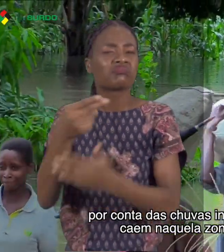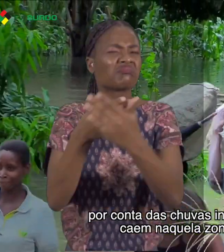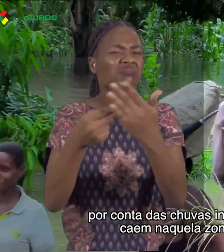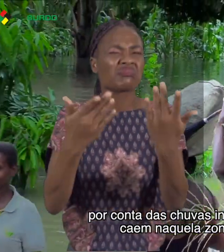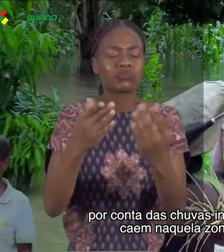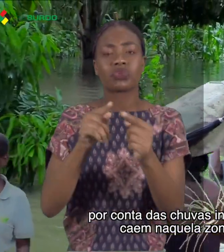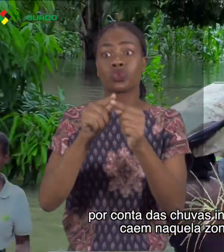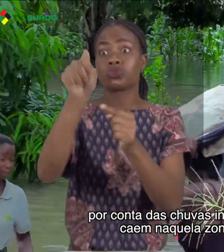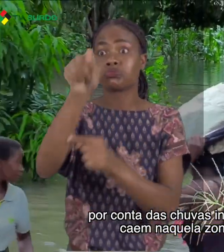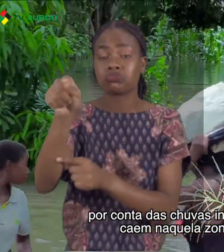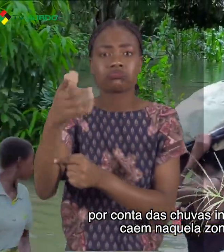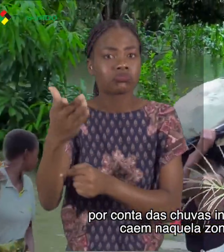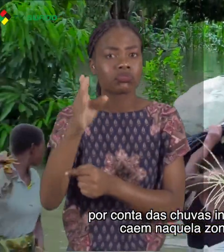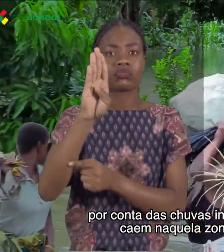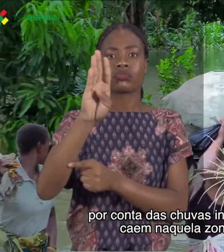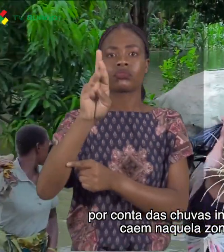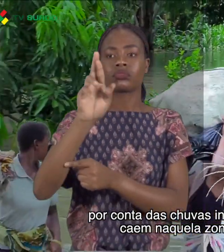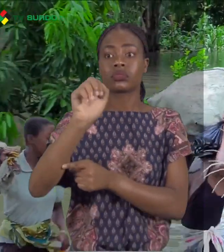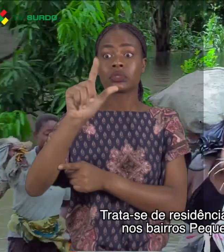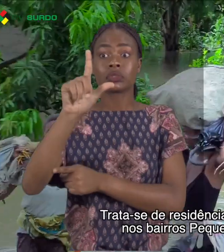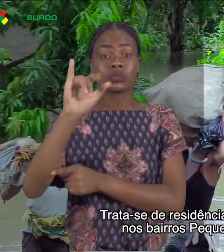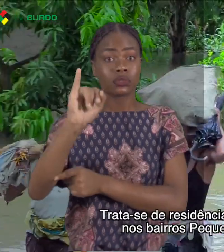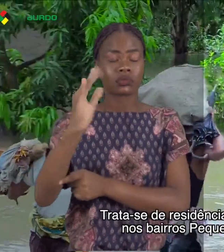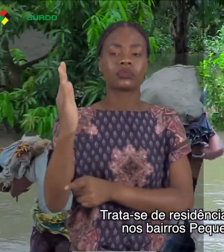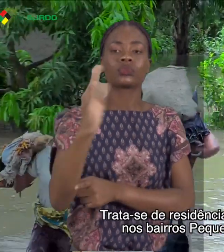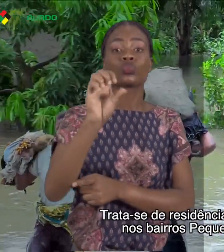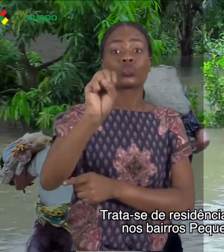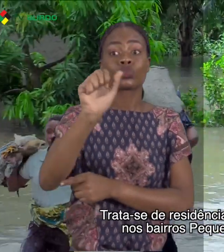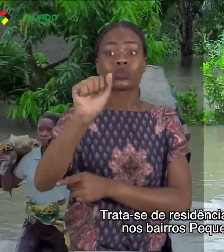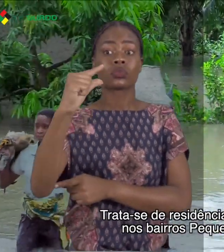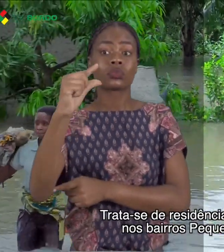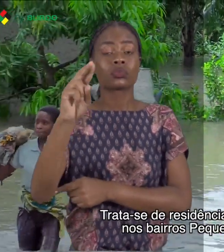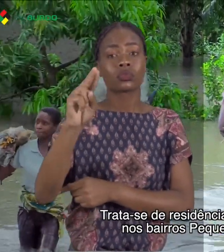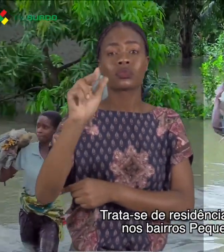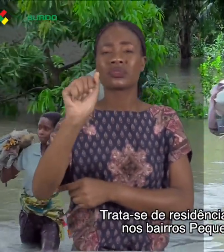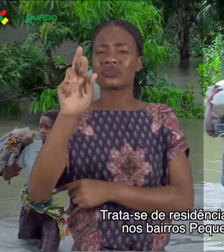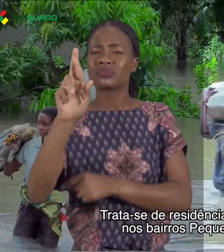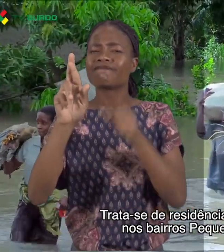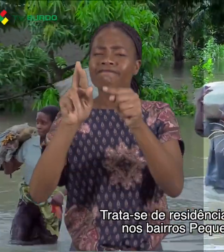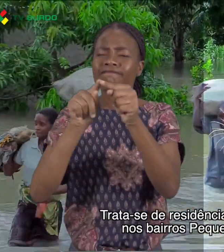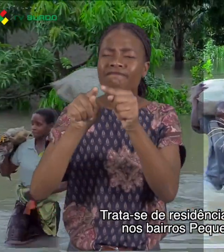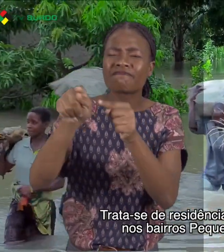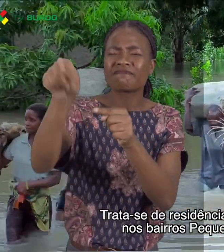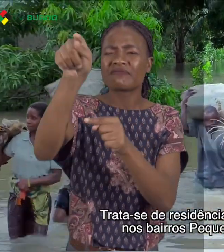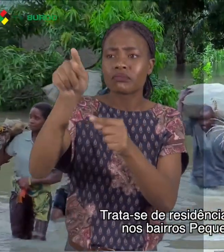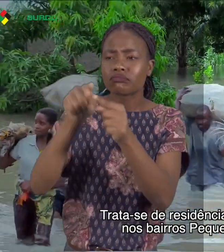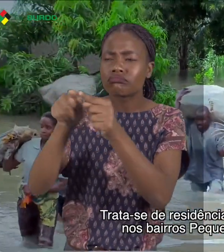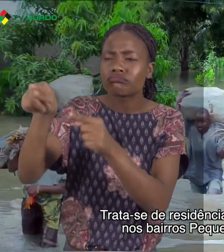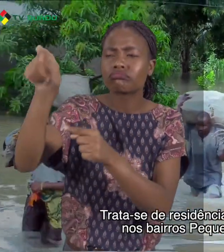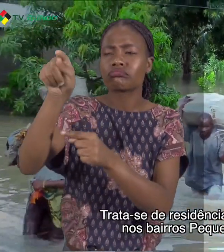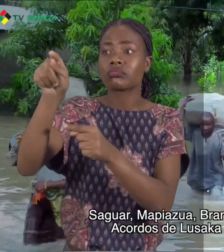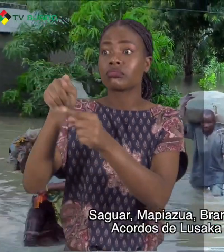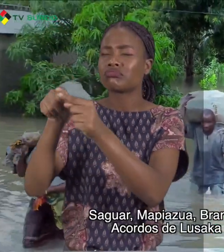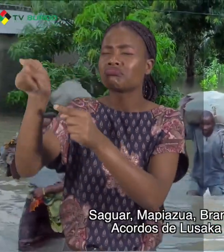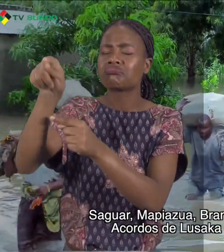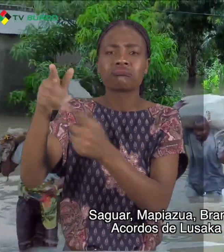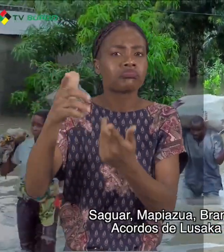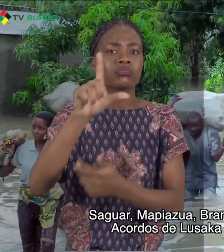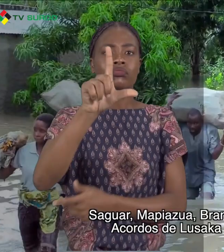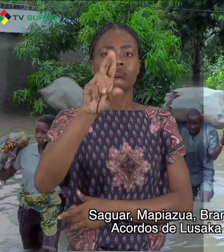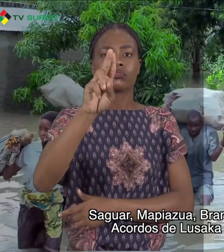intermitentes que caem naquela zona do país. Trata-se de residências localizadas nos bairros Pequeno Brasil,